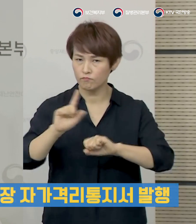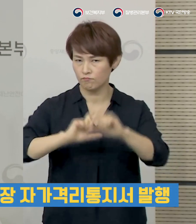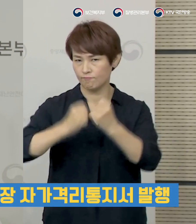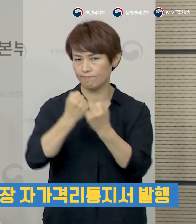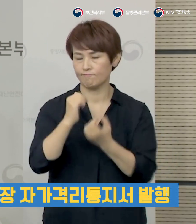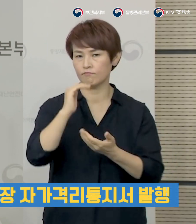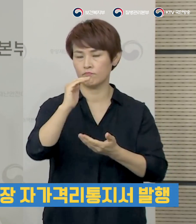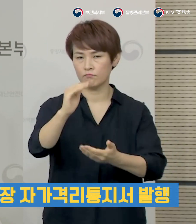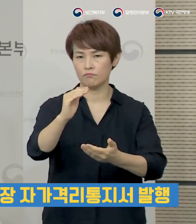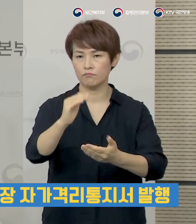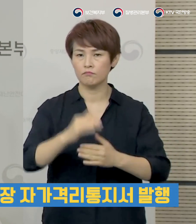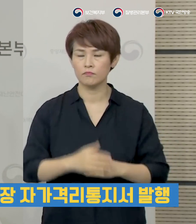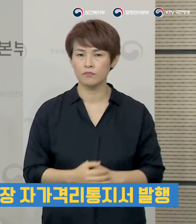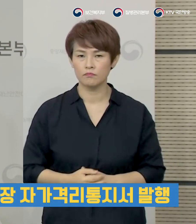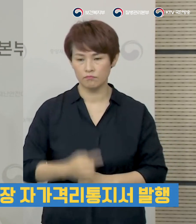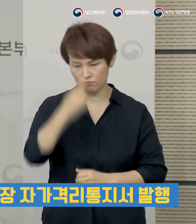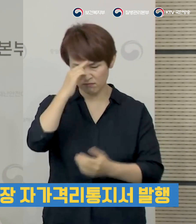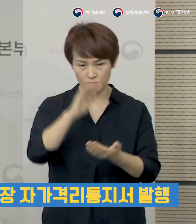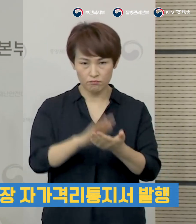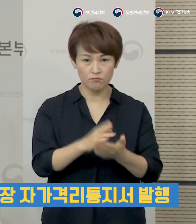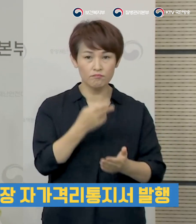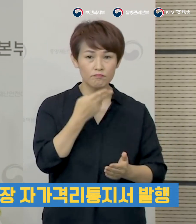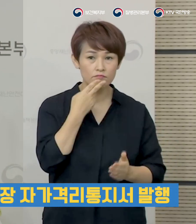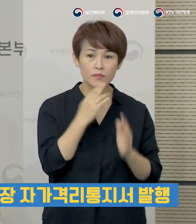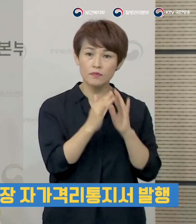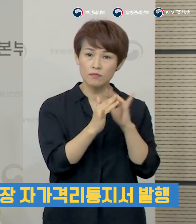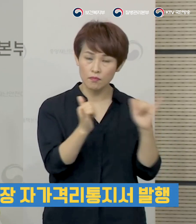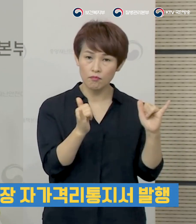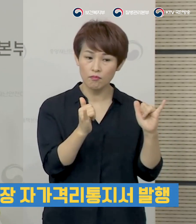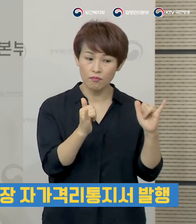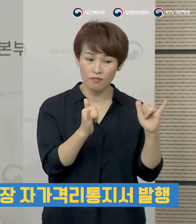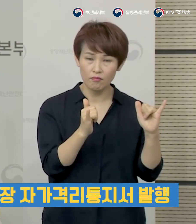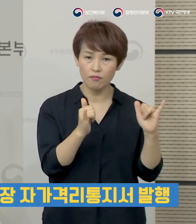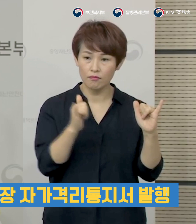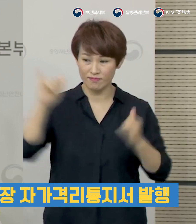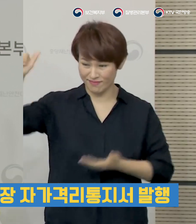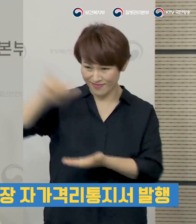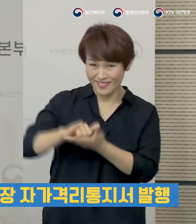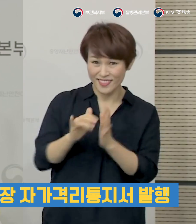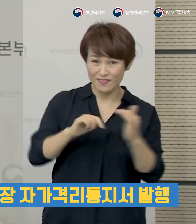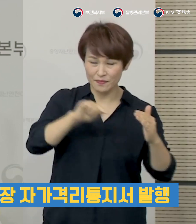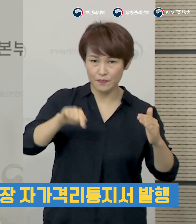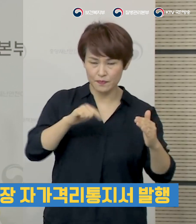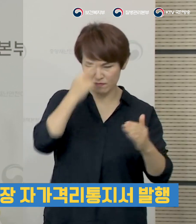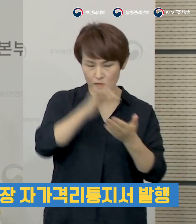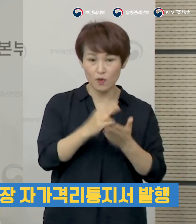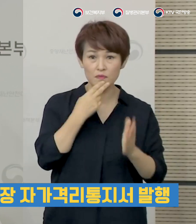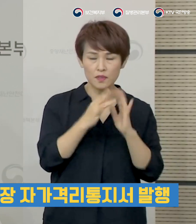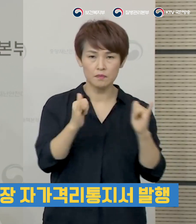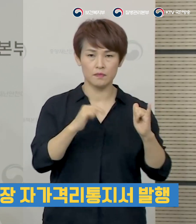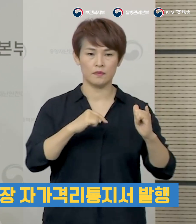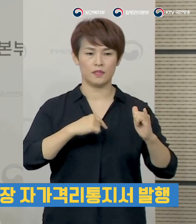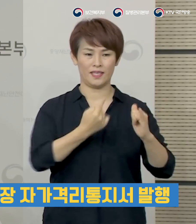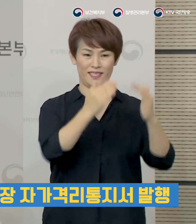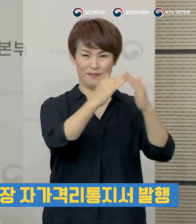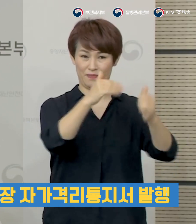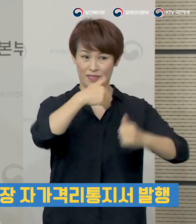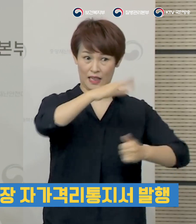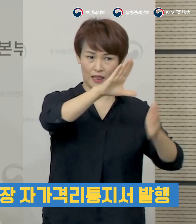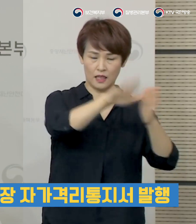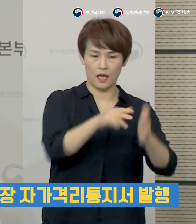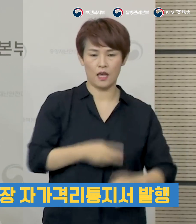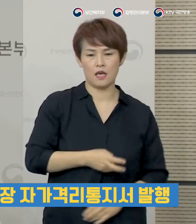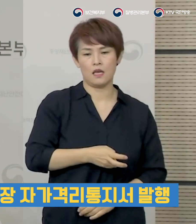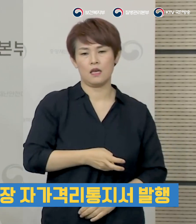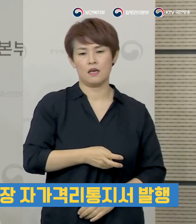추가하겠습니다. 지금 현재는 이 무증상 이 입국자들에 대해서는 자가격리까지 갈 때 다른 데 들리지